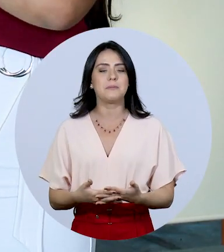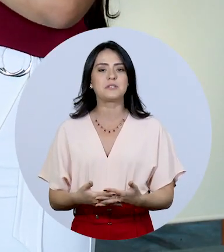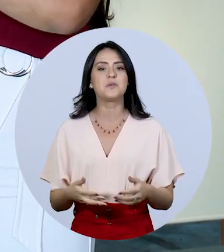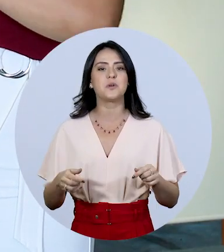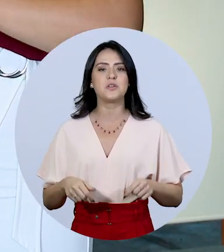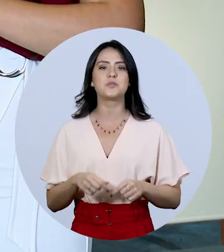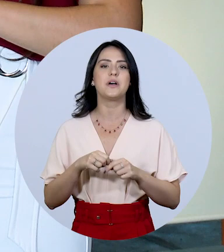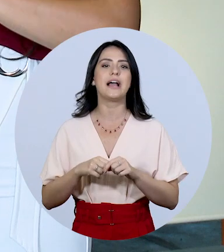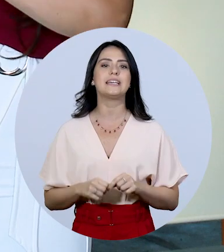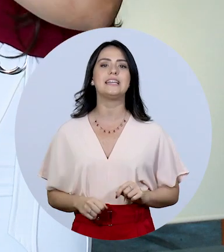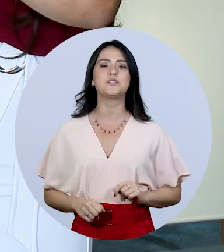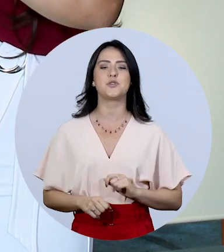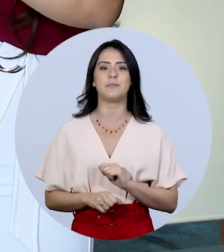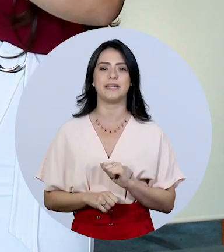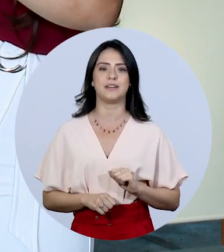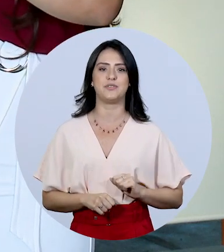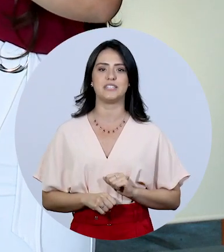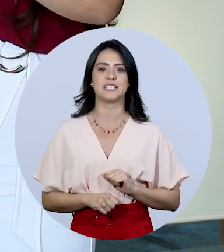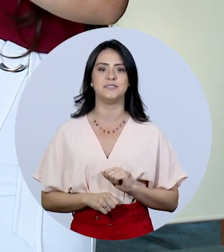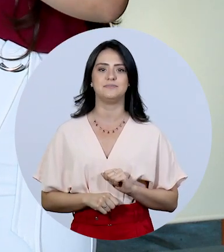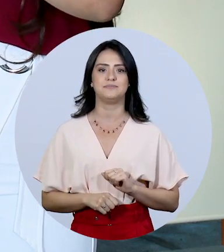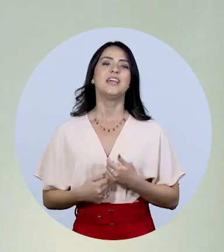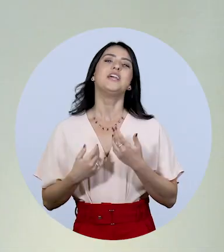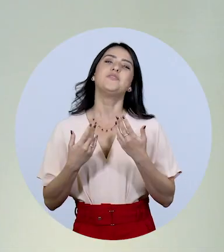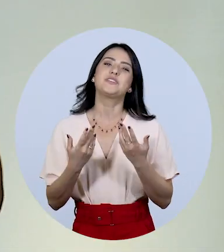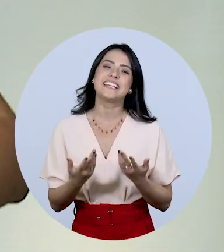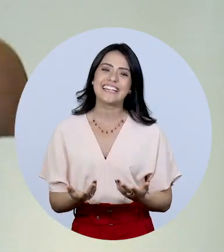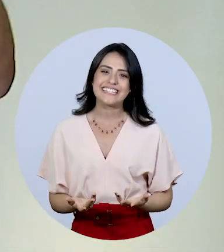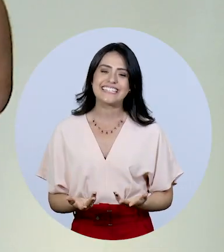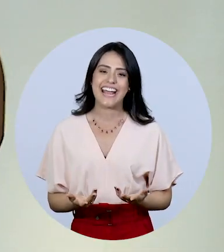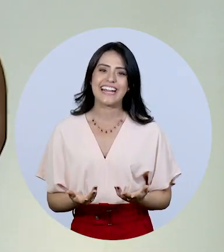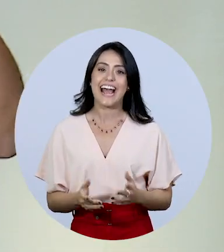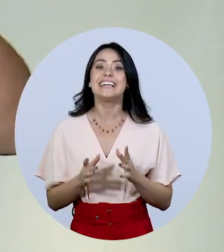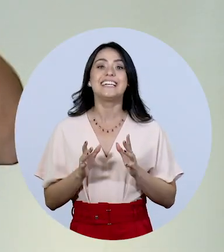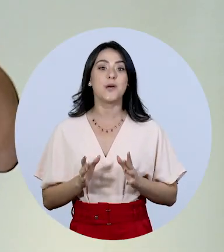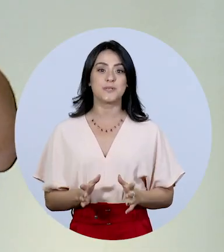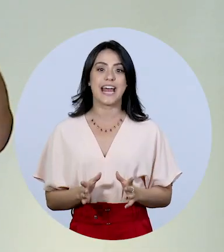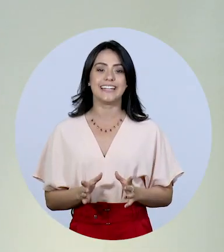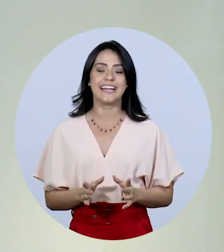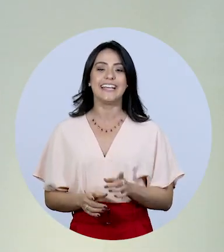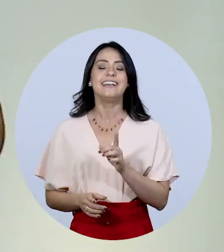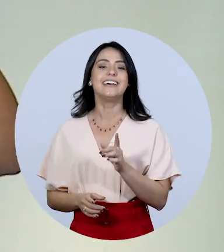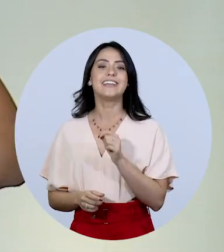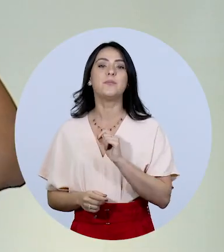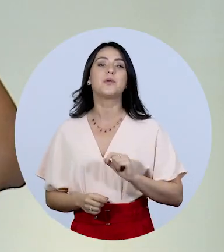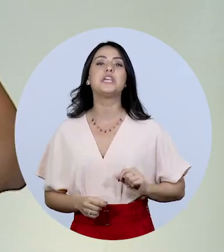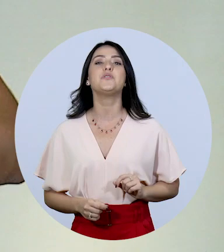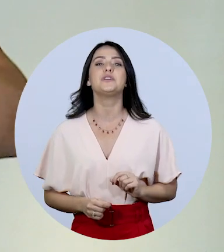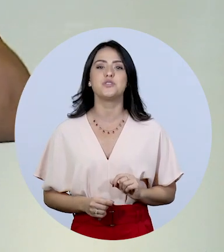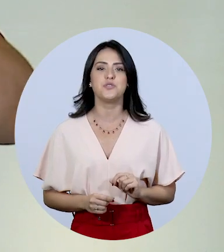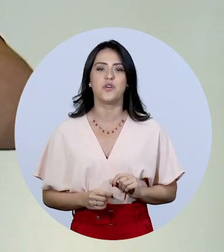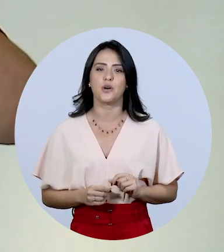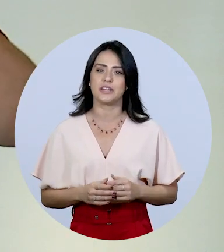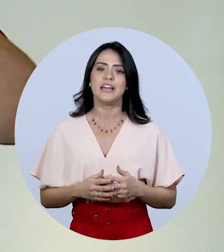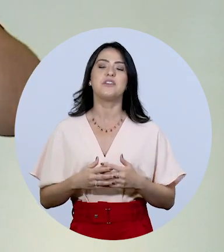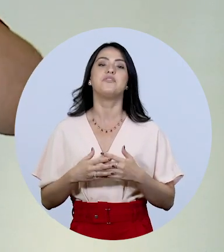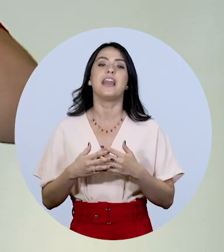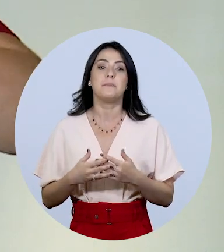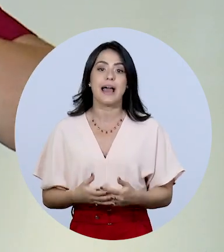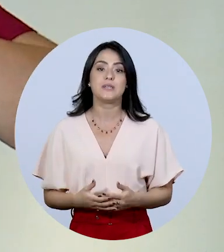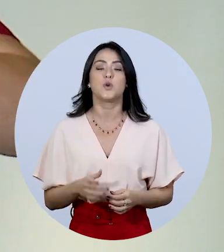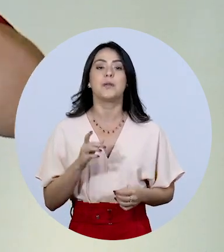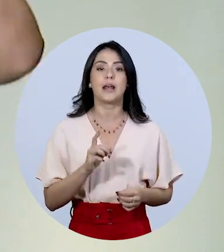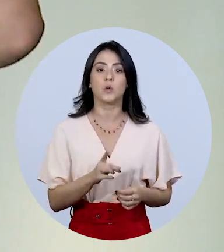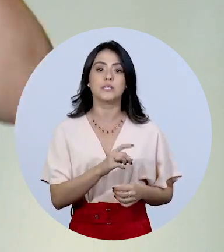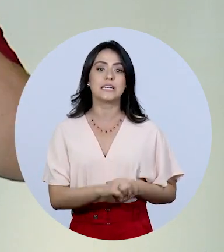sua participação conosco aqui neste OAB Entrevista. E você que está em casa, não saia daí. Daqui a pouquinho a gente volta e